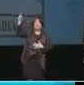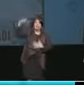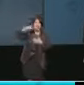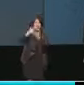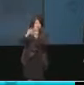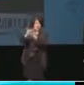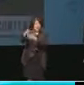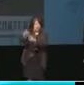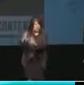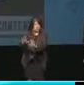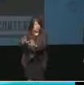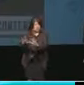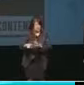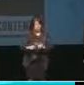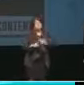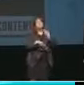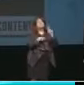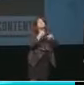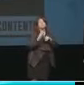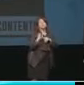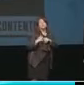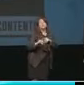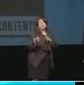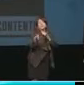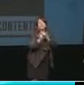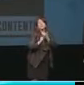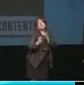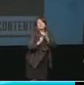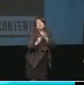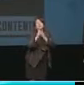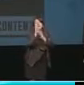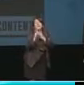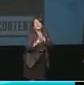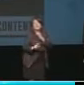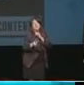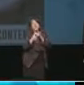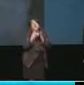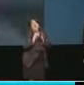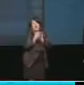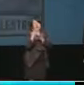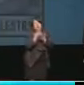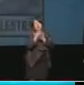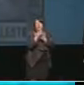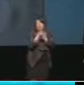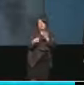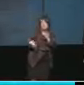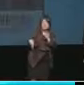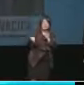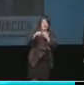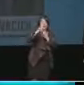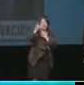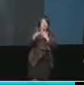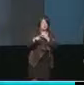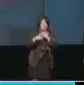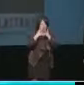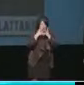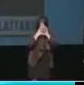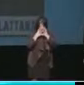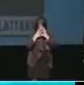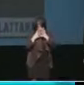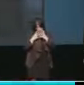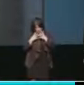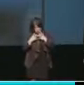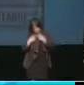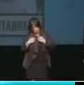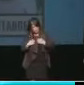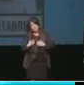invece il nostro scontento sono Silvia Ballestra Mauro Kovacic Antonella Lattanzi ed Evelina